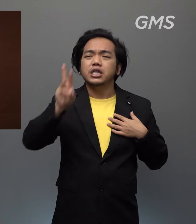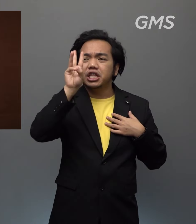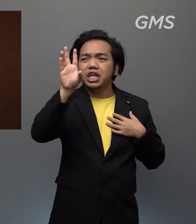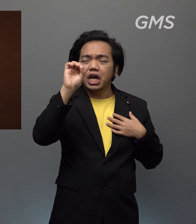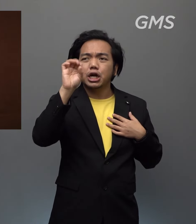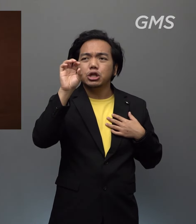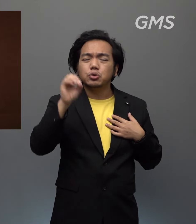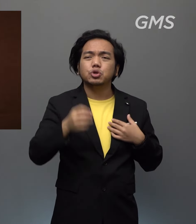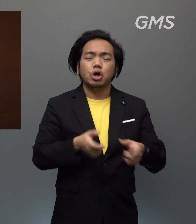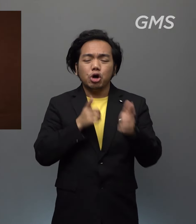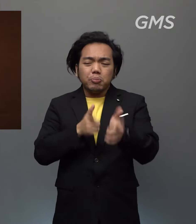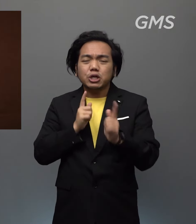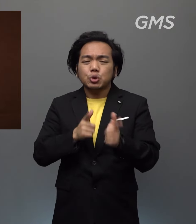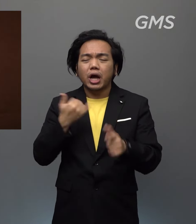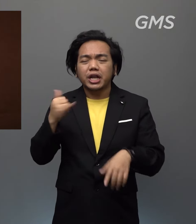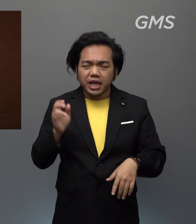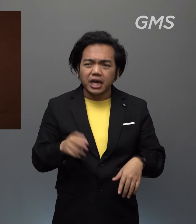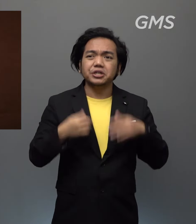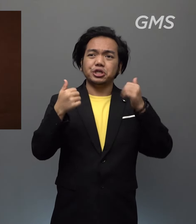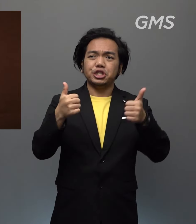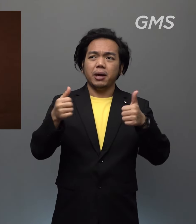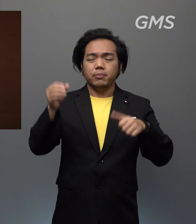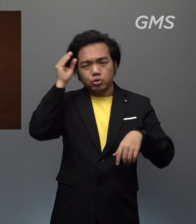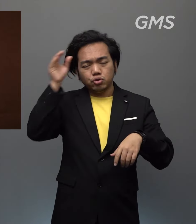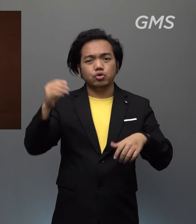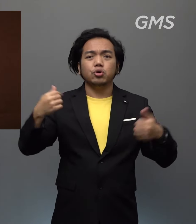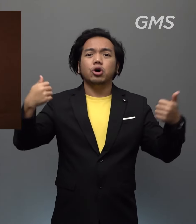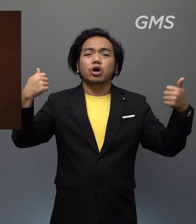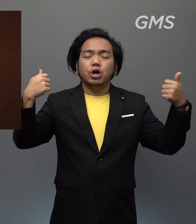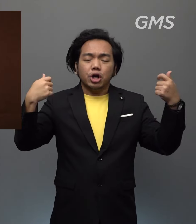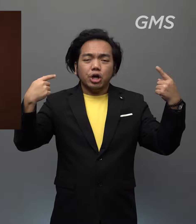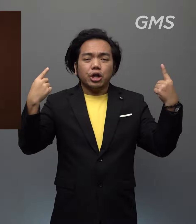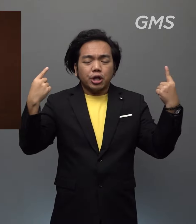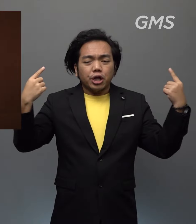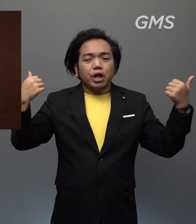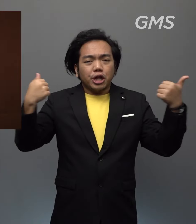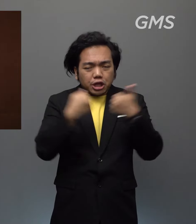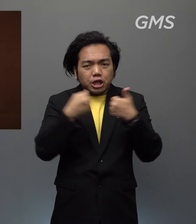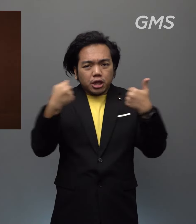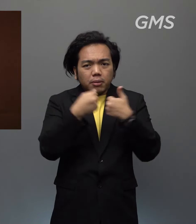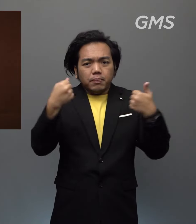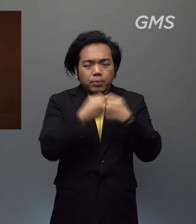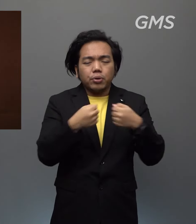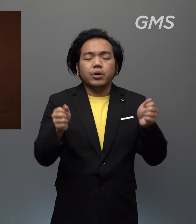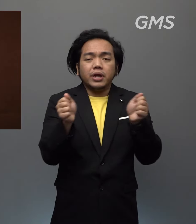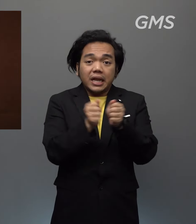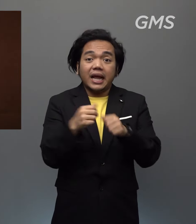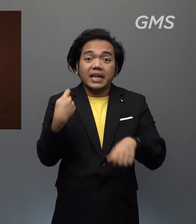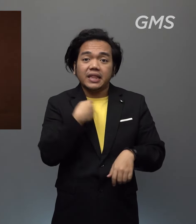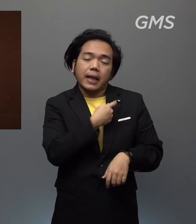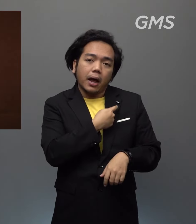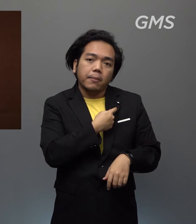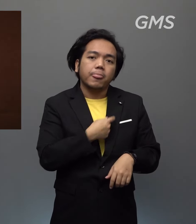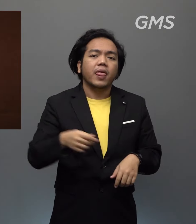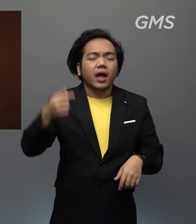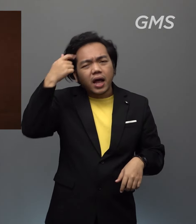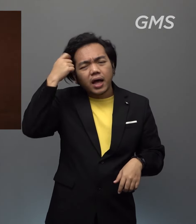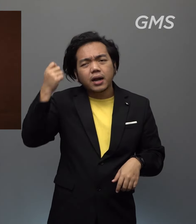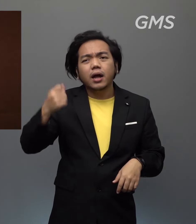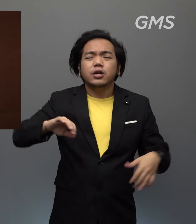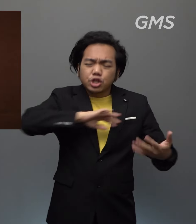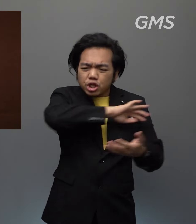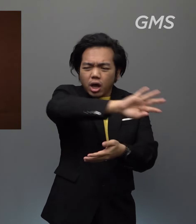kita? Karena apa? Karena semuanya juga kelaparan, karena semuanya juga ketakutan, terintimidasi,